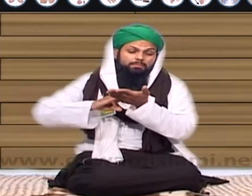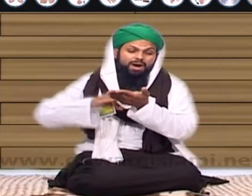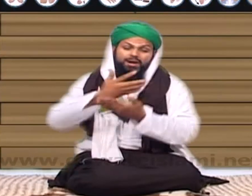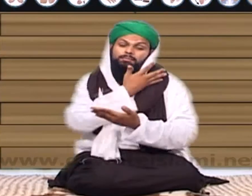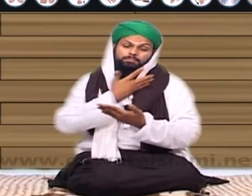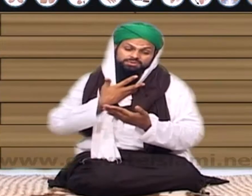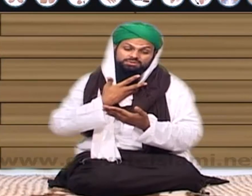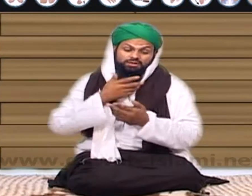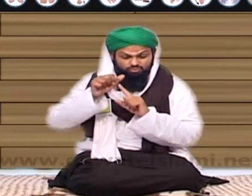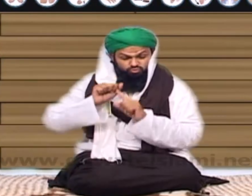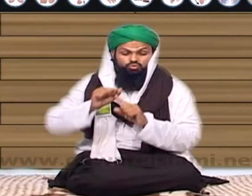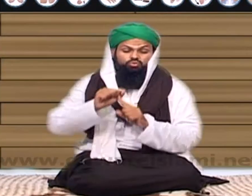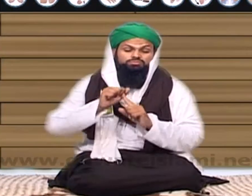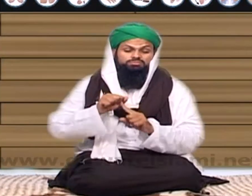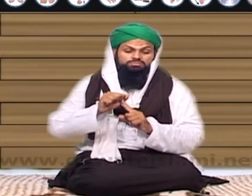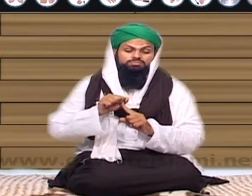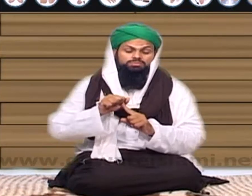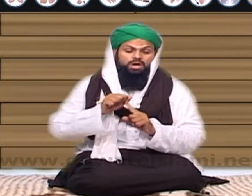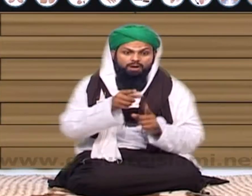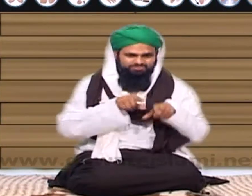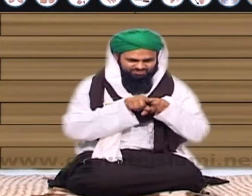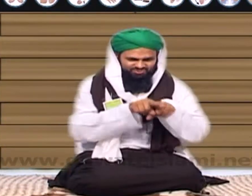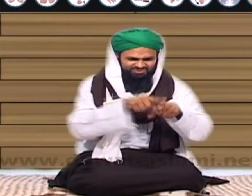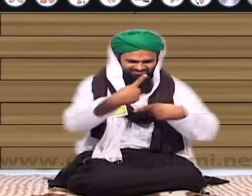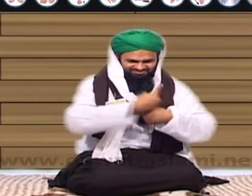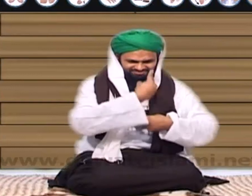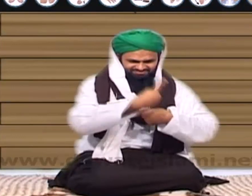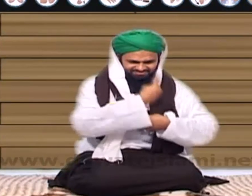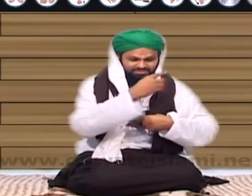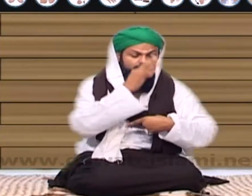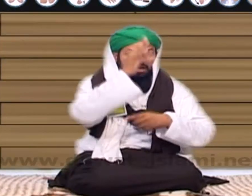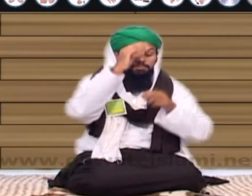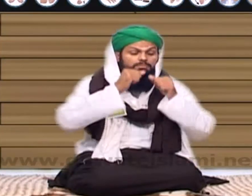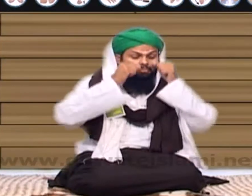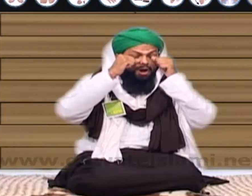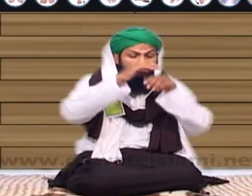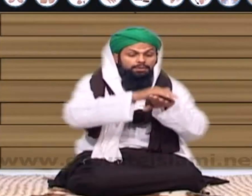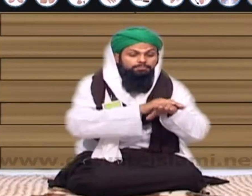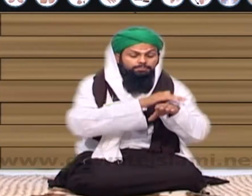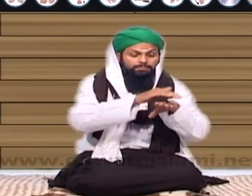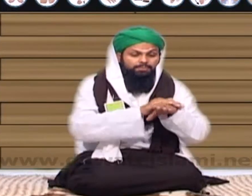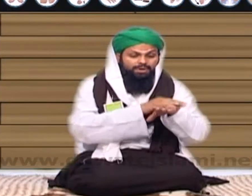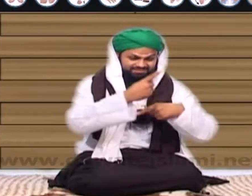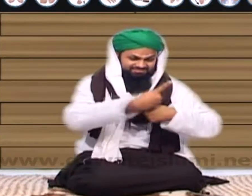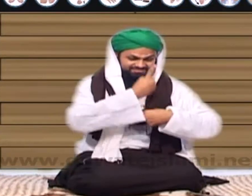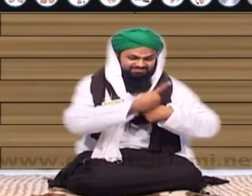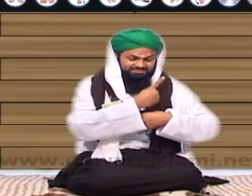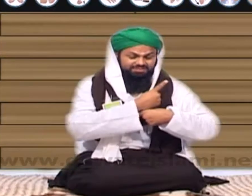کیوں پسند نہیں کرتے کہ جس طرح آپ سنتیں سیکھتے ہیں, آپ کو سرکار کی محبت کا یہاں جام ملتا ہے, مدینے